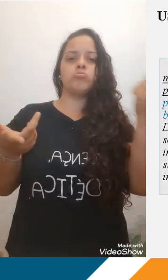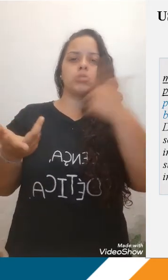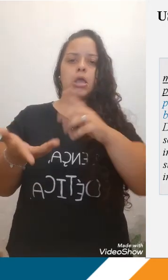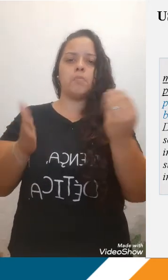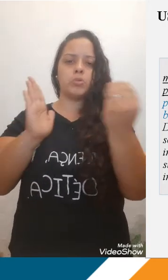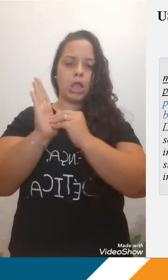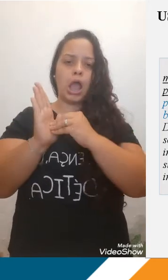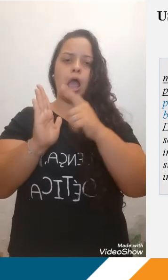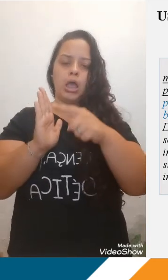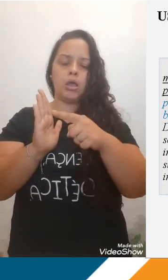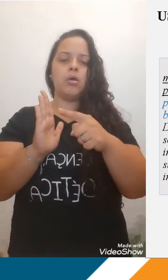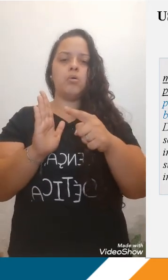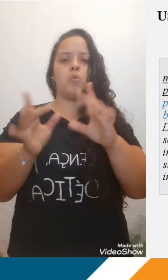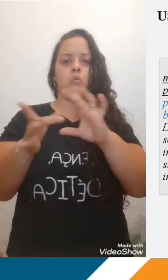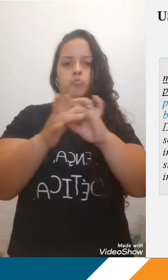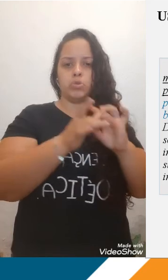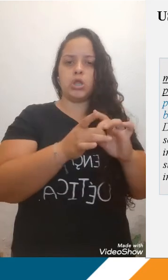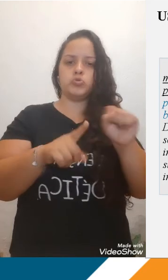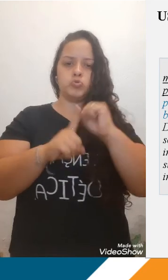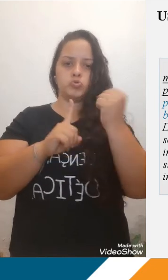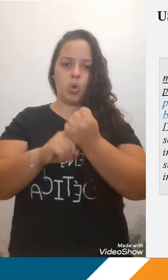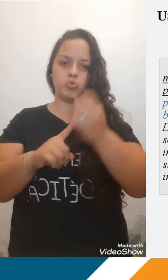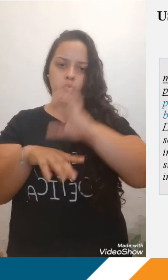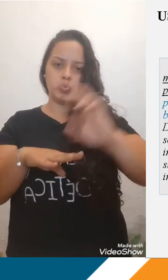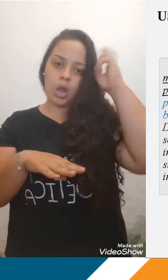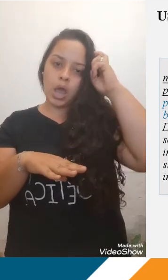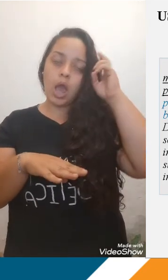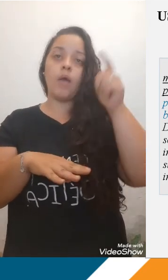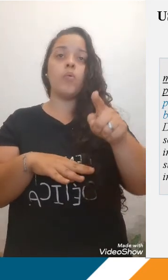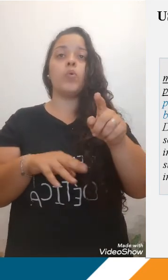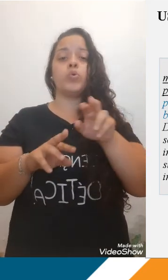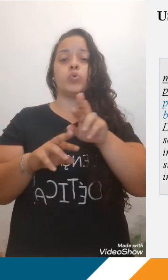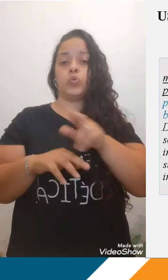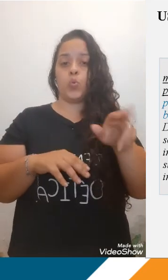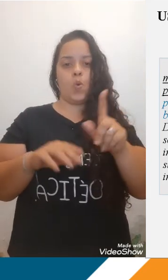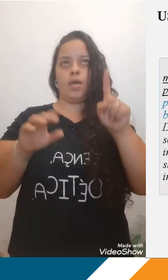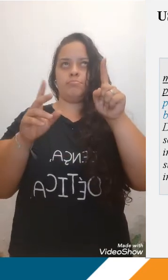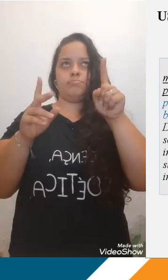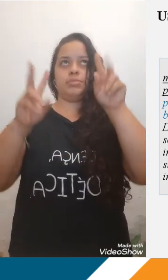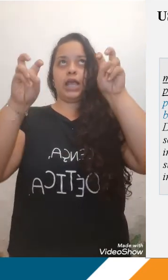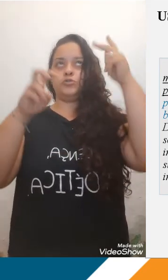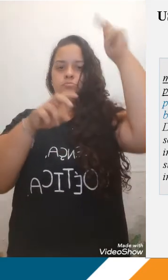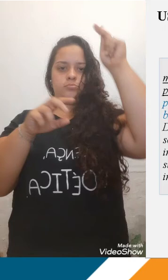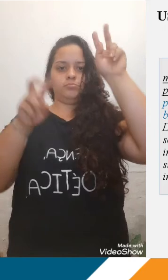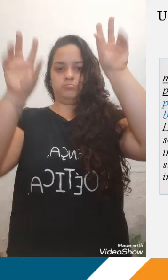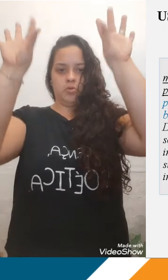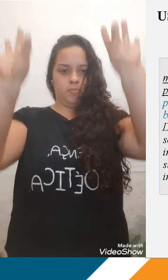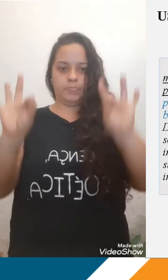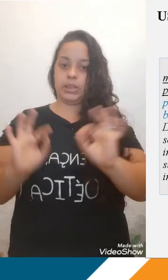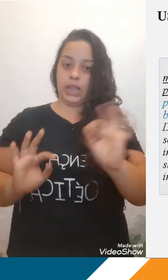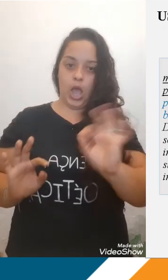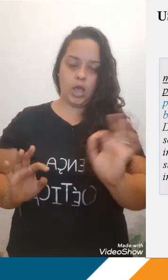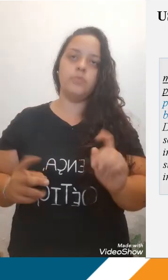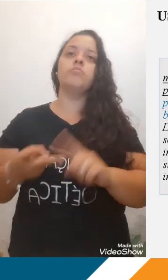presente no repertório sociocultural, eu verifiquei que, primeiro, o repertório não foi retirado dos textos de apoio. Em seguida, eu